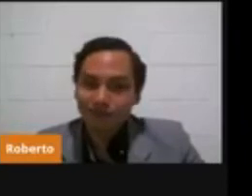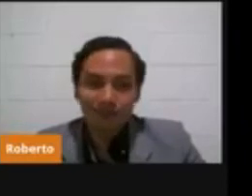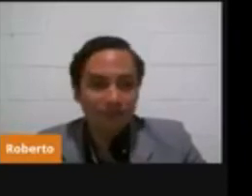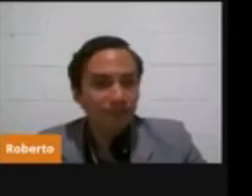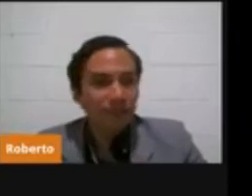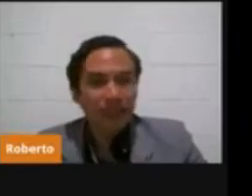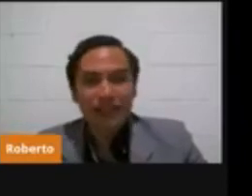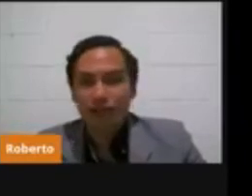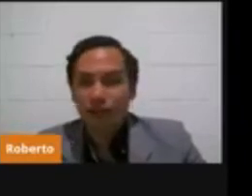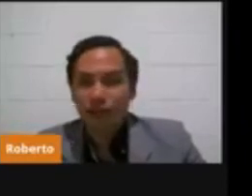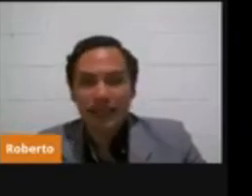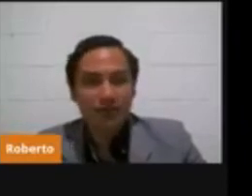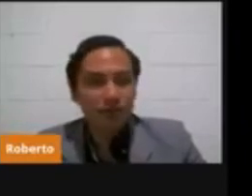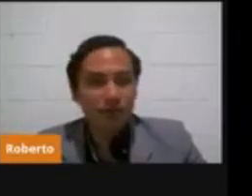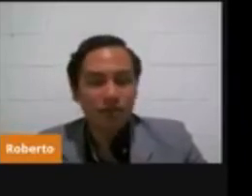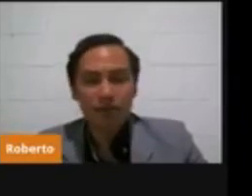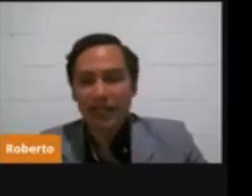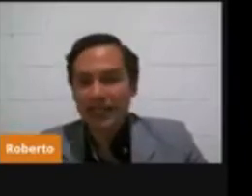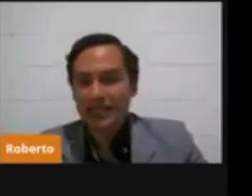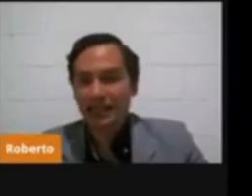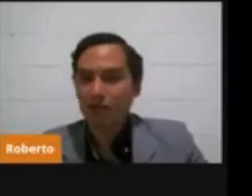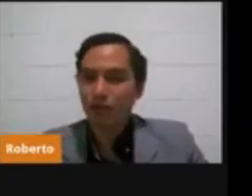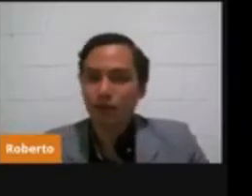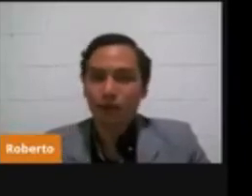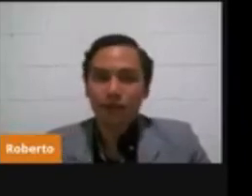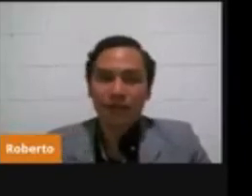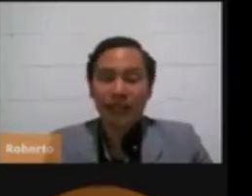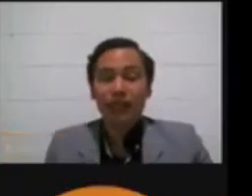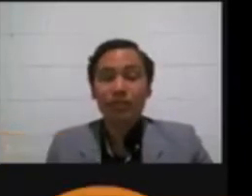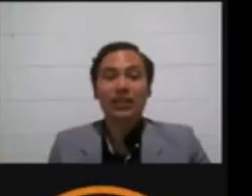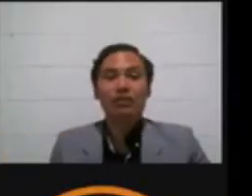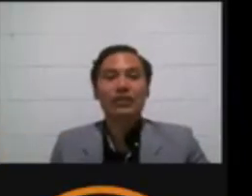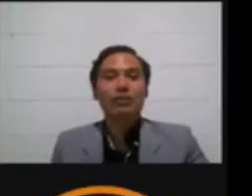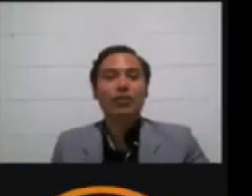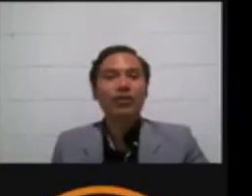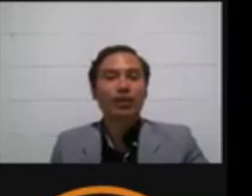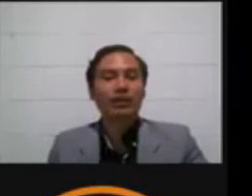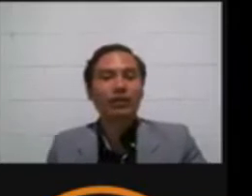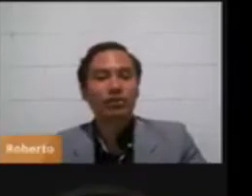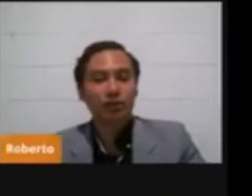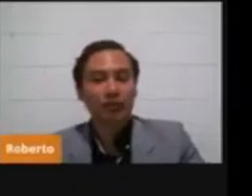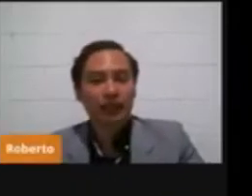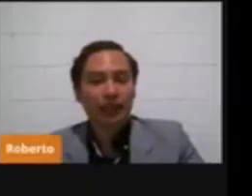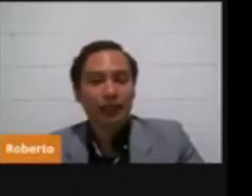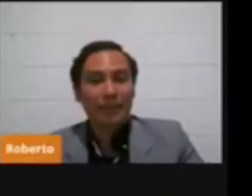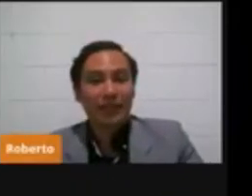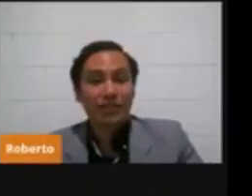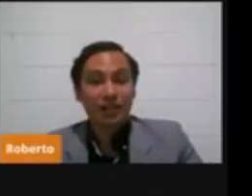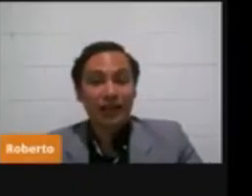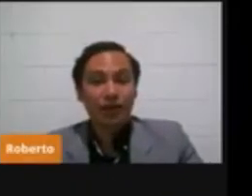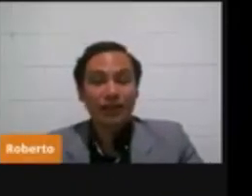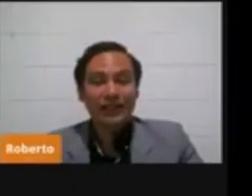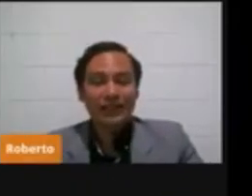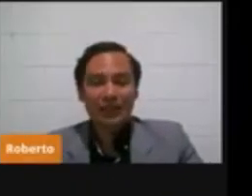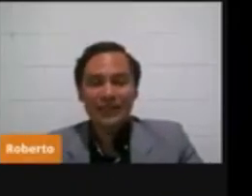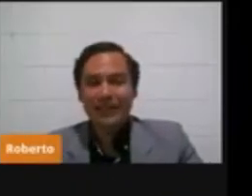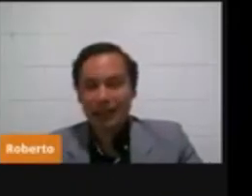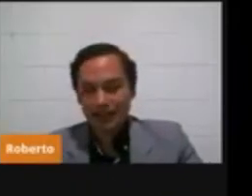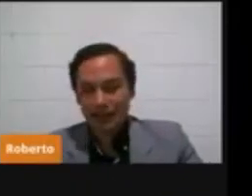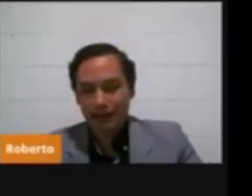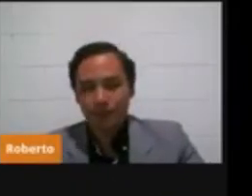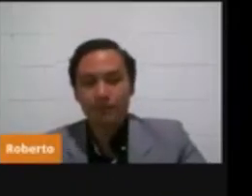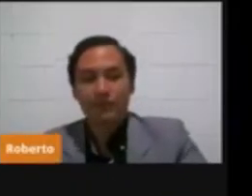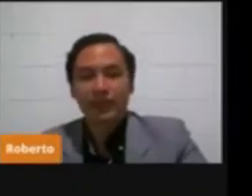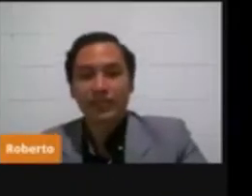sordomudo, esos no, que sufre o que padece, tampoco. Entonces, los términos correctos son persona con